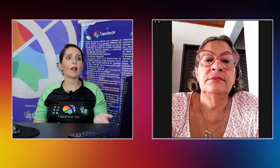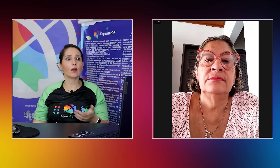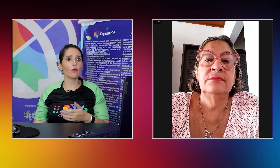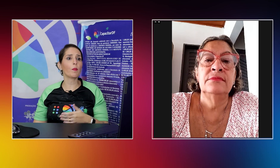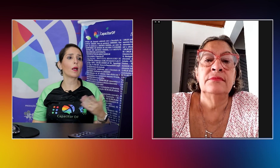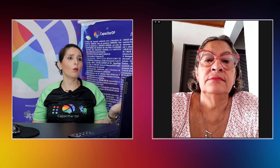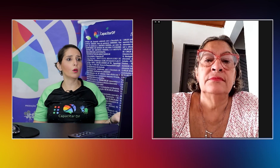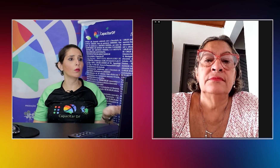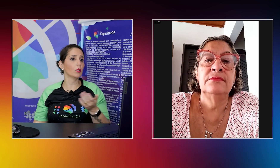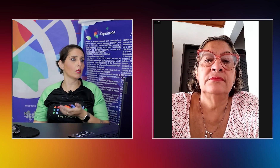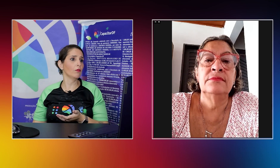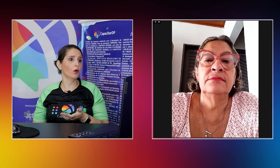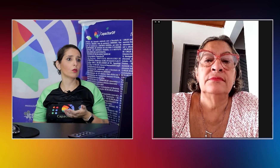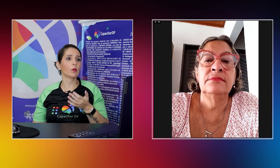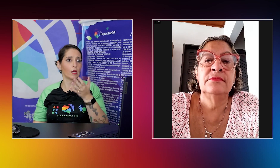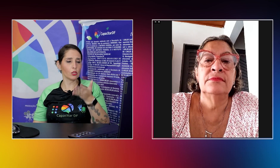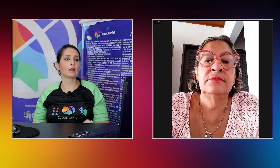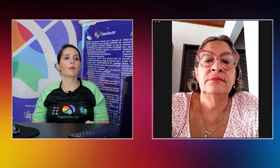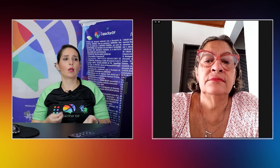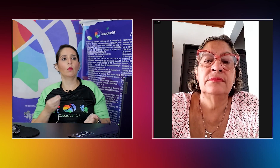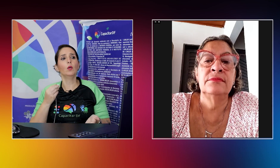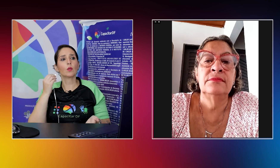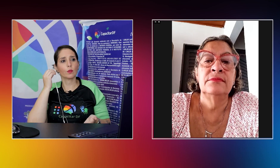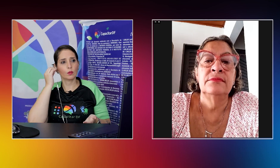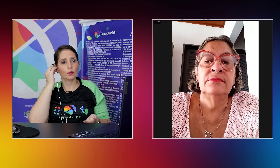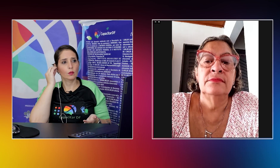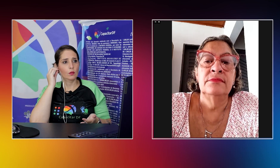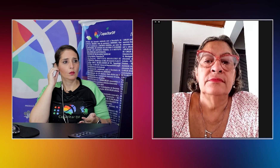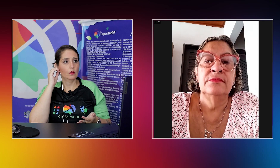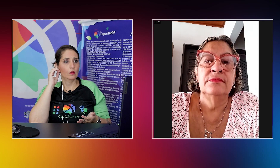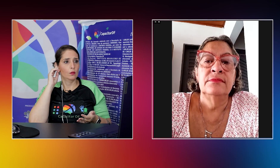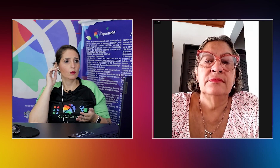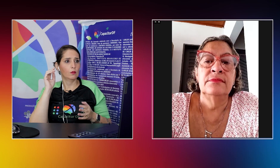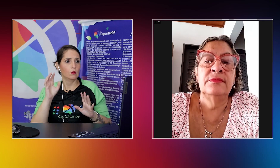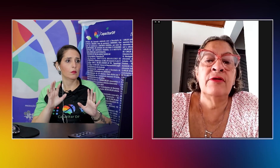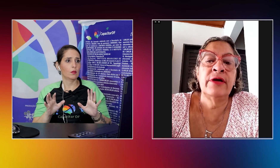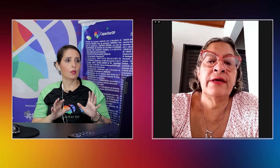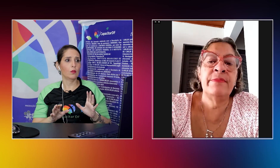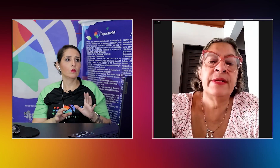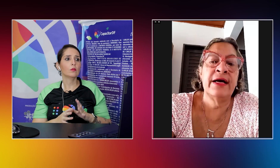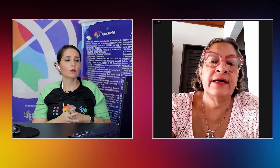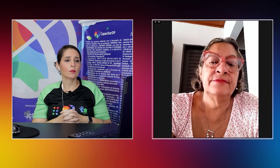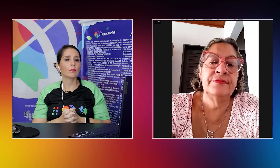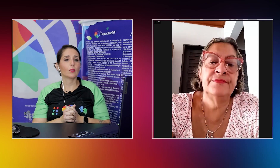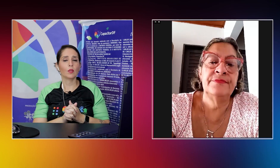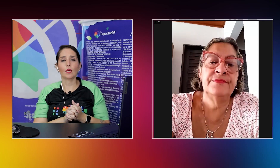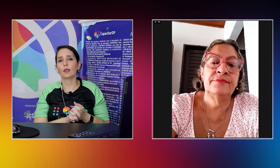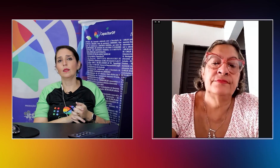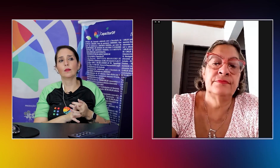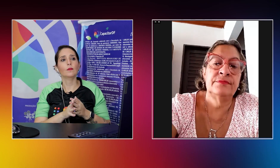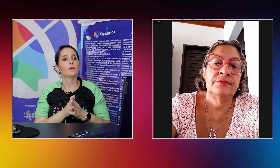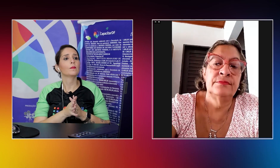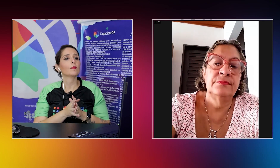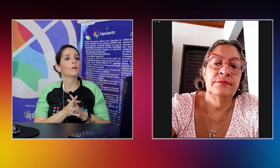preciso falar que eu vou pegar o bolo e botar no forno, porque ele já sabe que é o bolo. Tá, ok, Entendeu? obrigada. Por